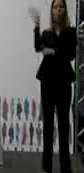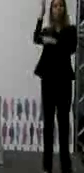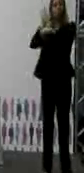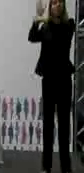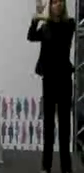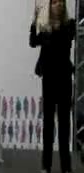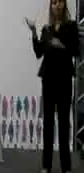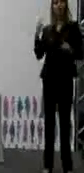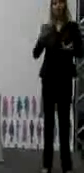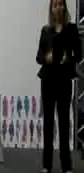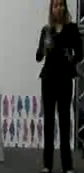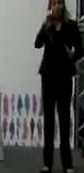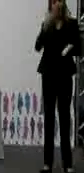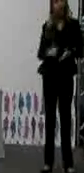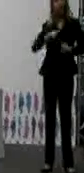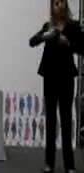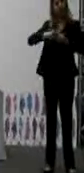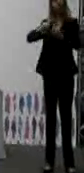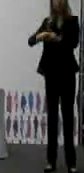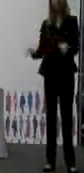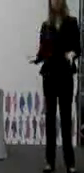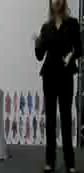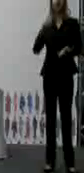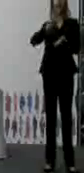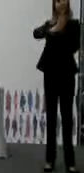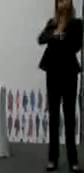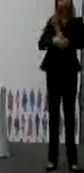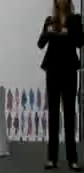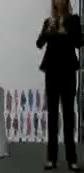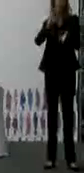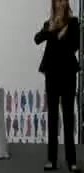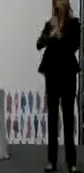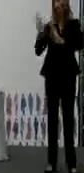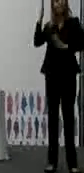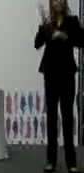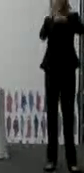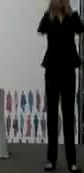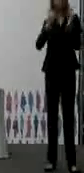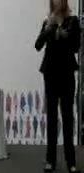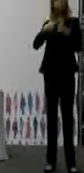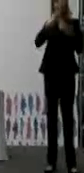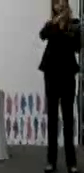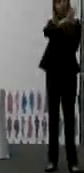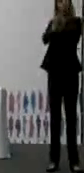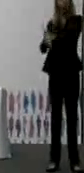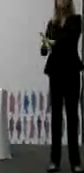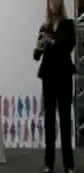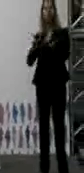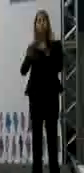direitos sexuais e reprodutivos, a gente levanta as bandeiras da não discriminação, mas às vezes as mulheres esquecem de defender o SUS.